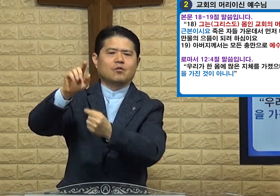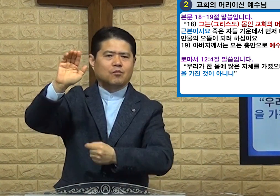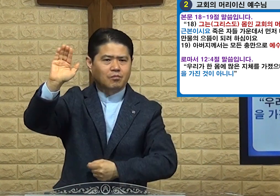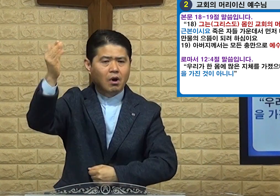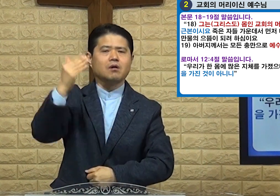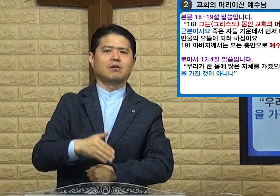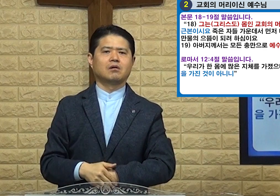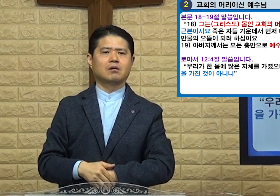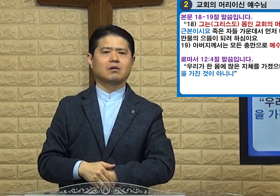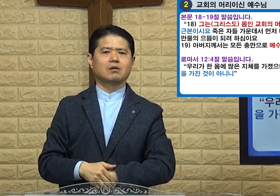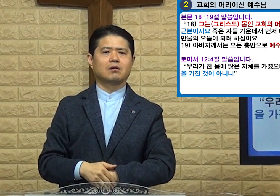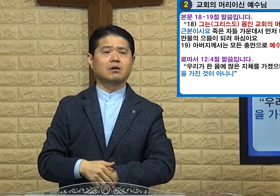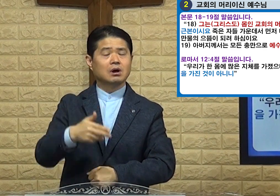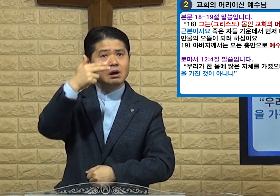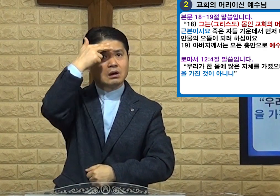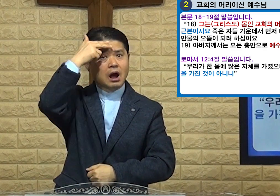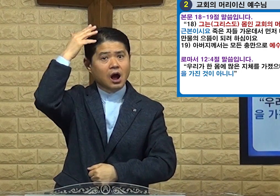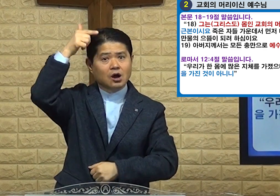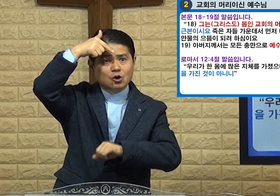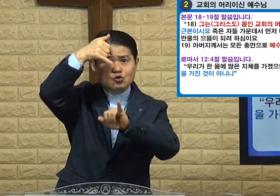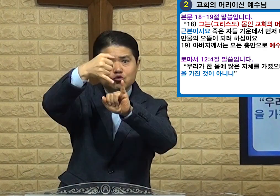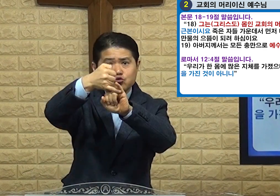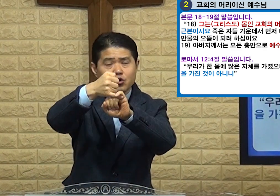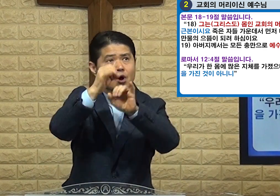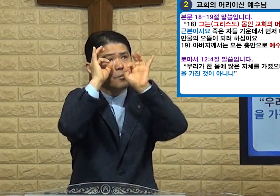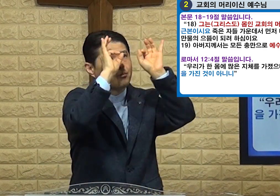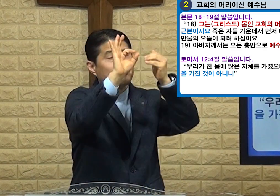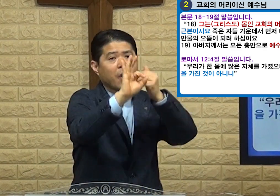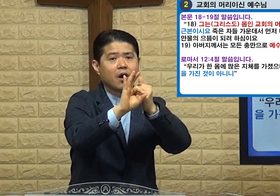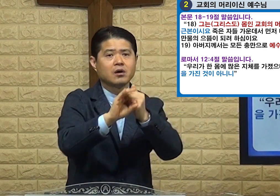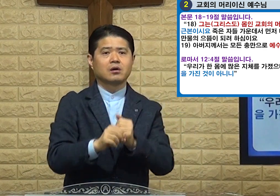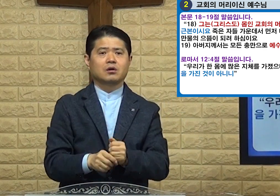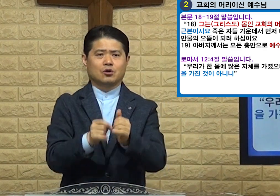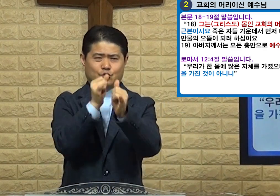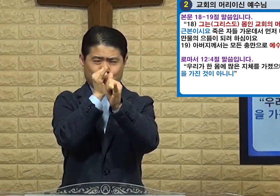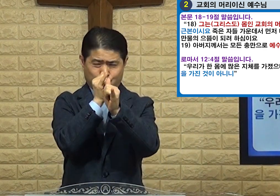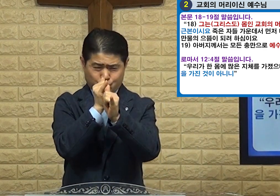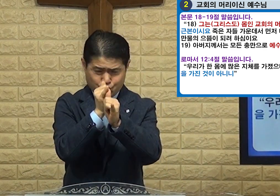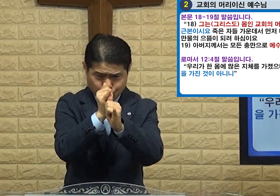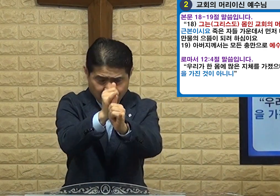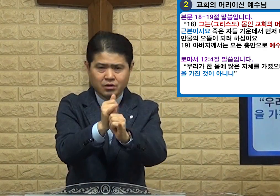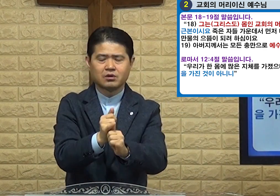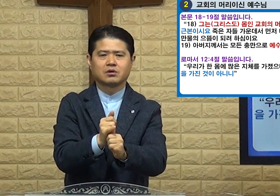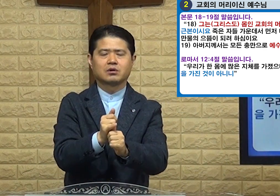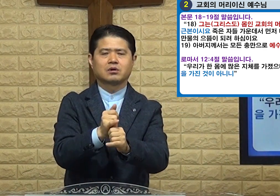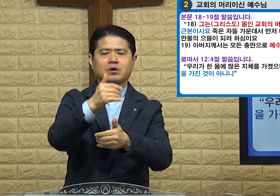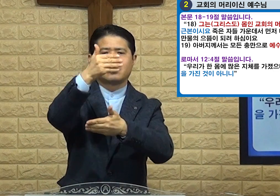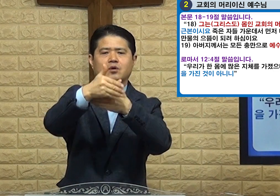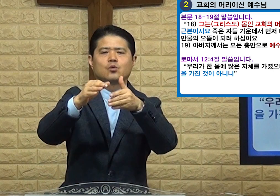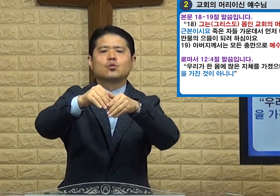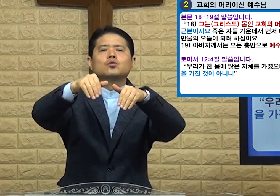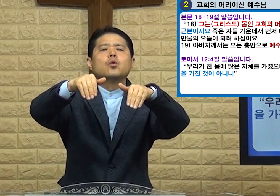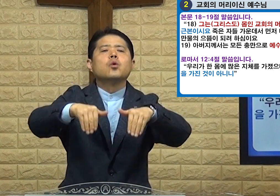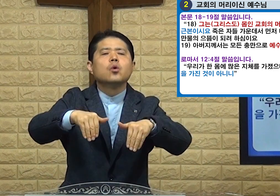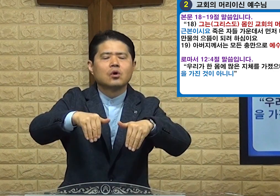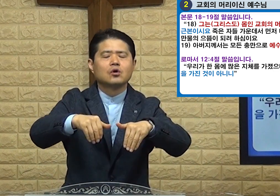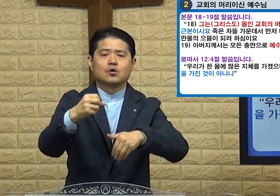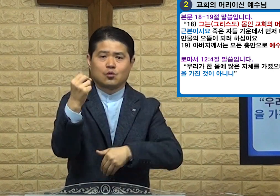만물의 으뜸이 되려 하심이요. 이 구약시대를 본다면 우리가 훌륭한 의인